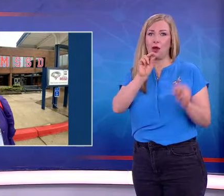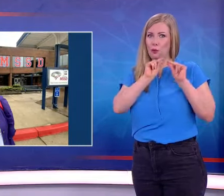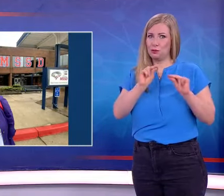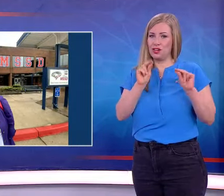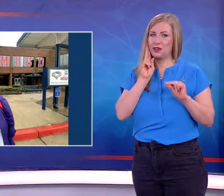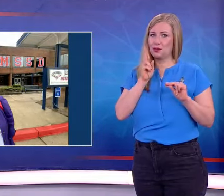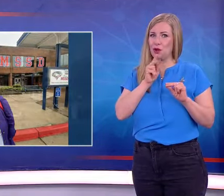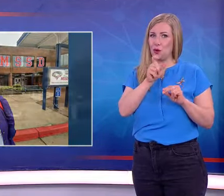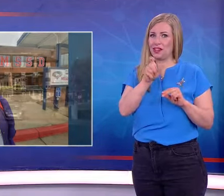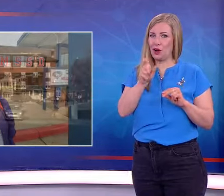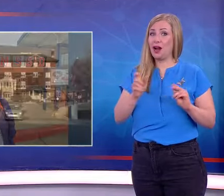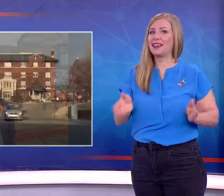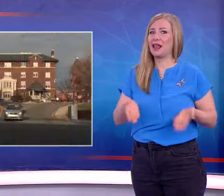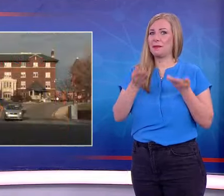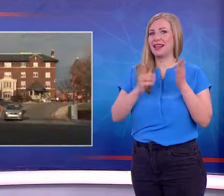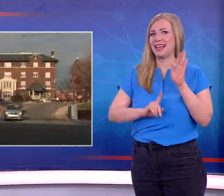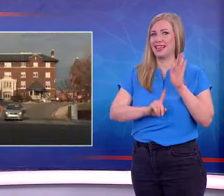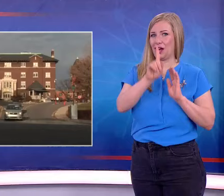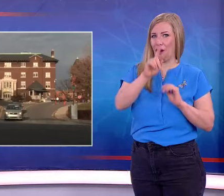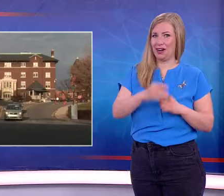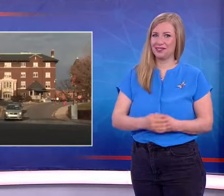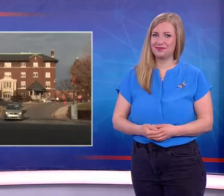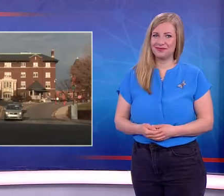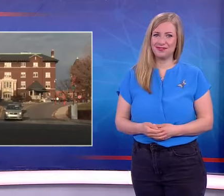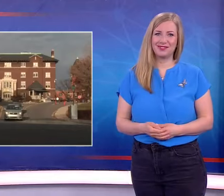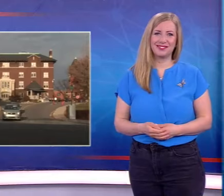хора напред и нагоре.